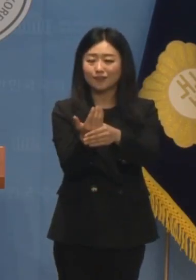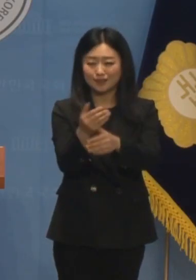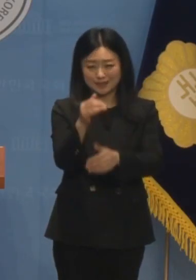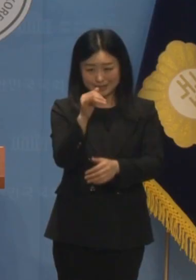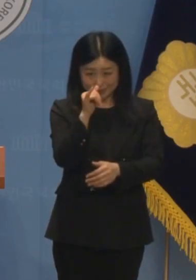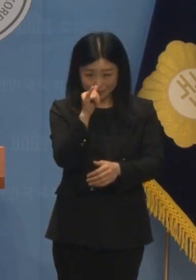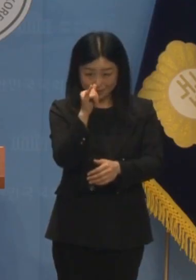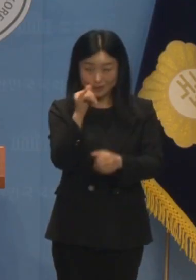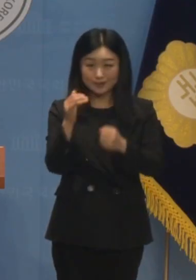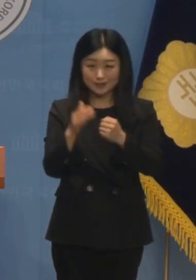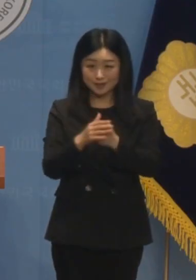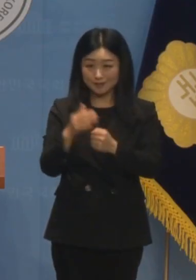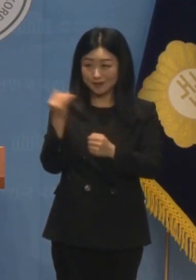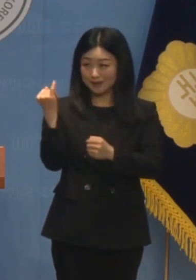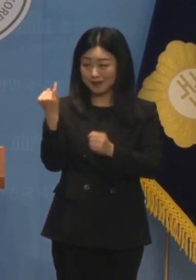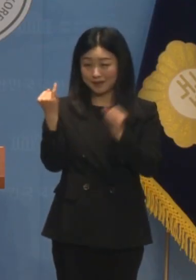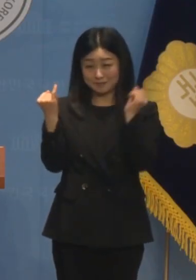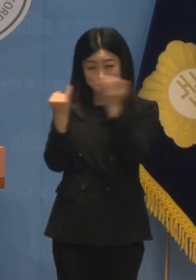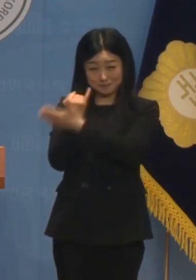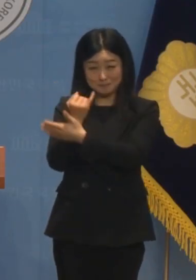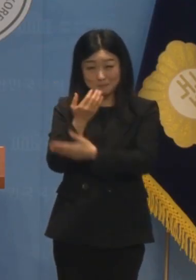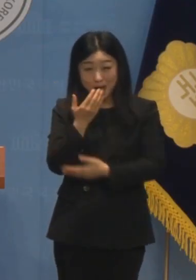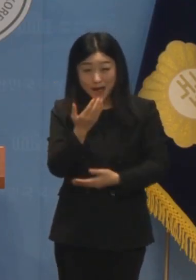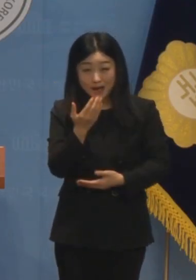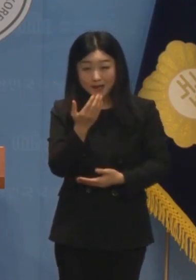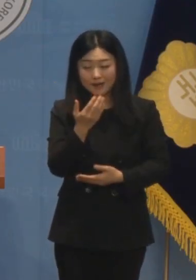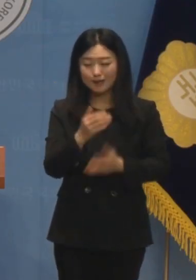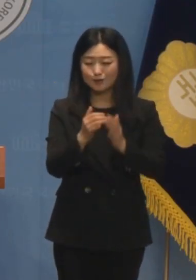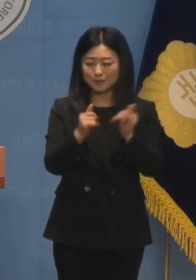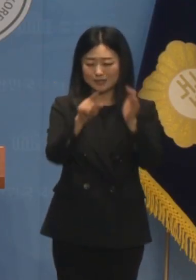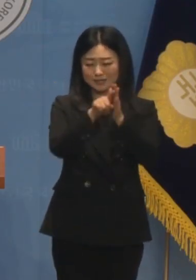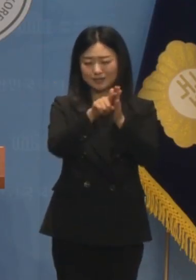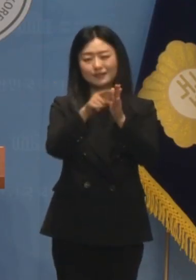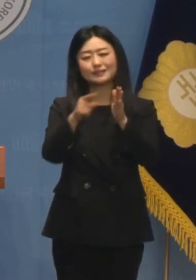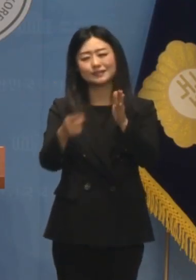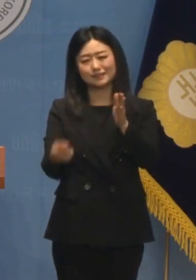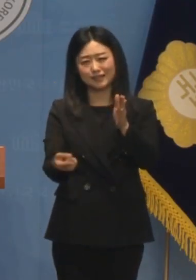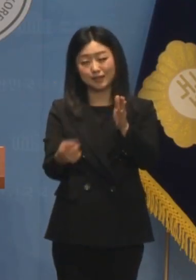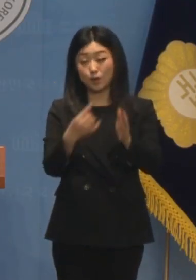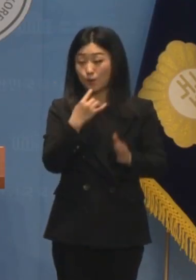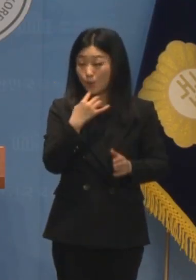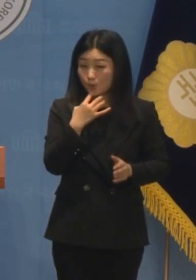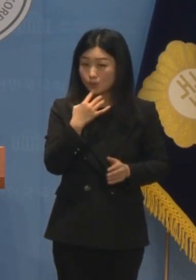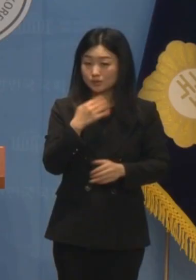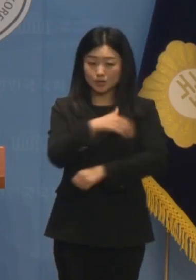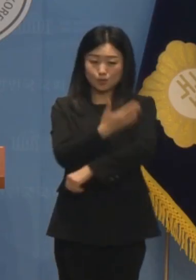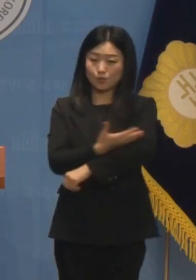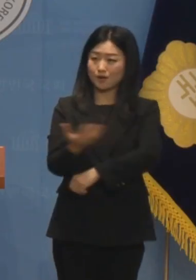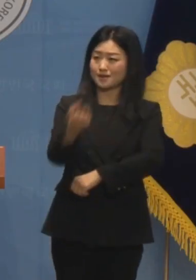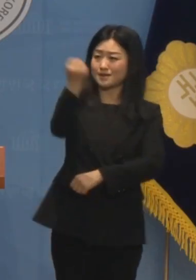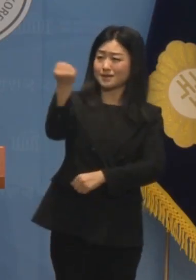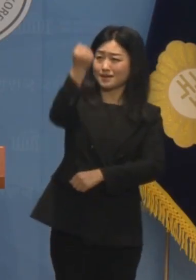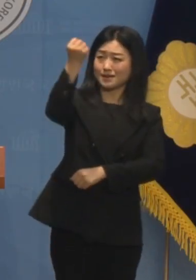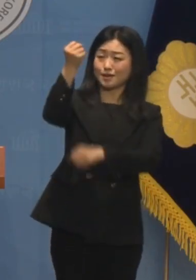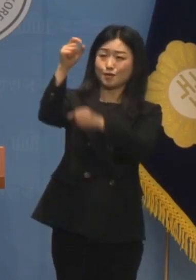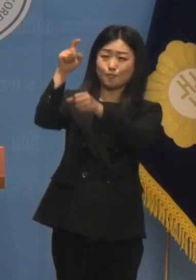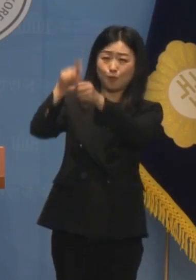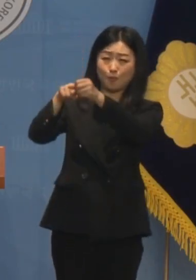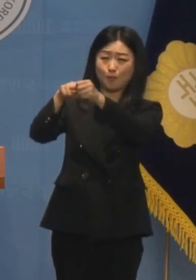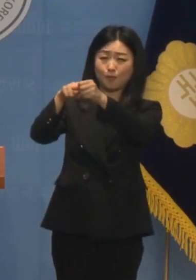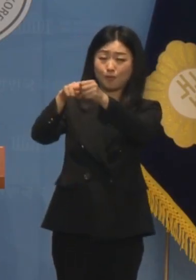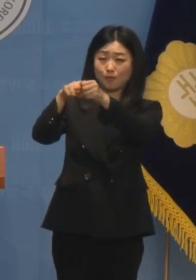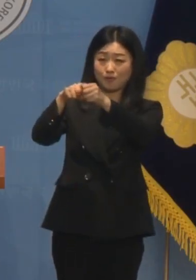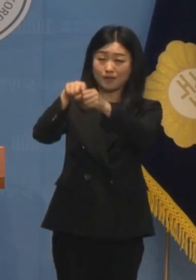있는 겁니까? 국민의 신뢰를 상실하고도 오직 권력 유지라는 목적만을